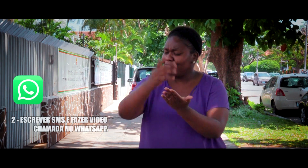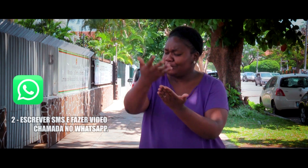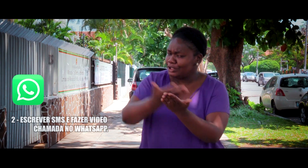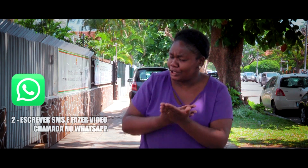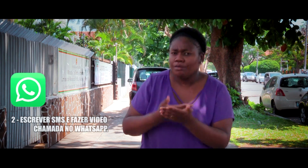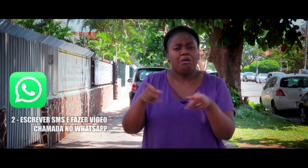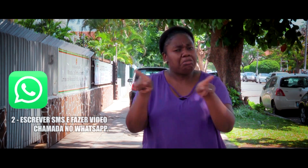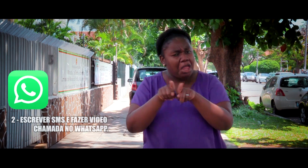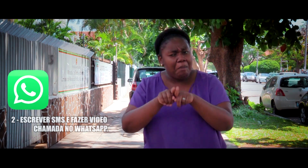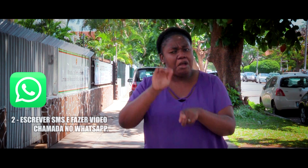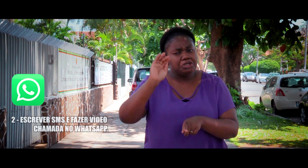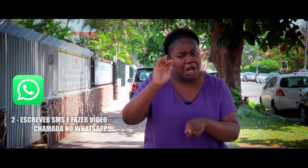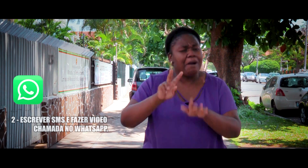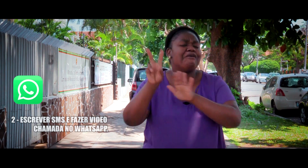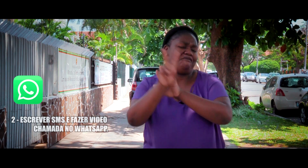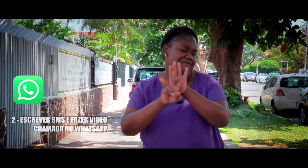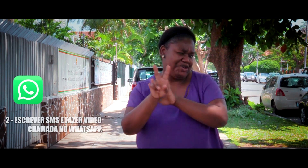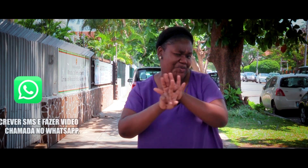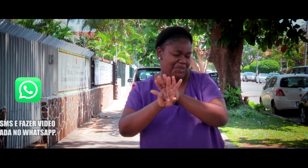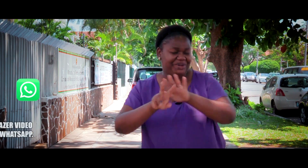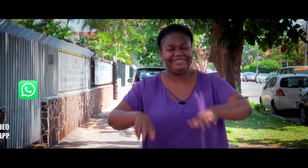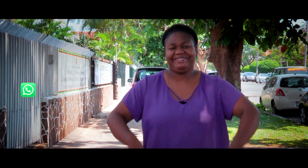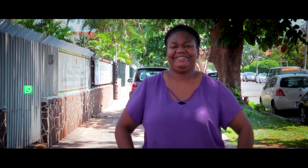mensagens e fazer videochamada.